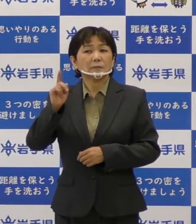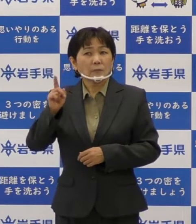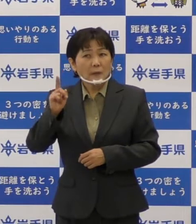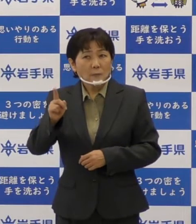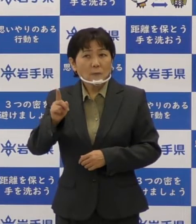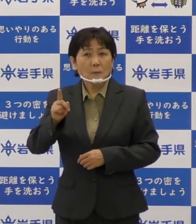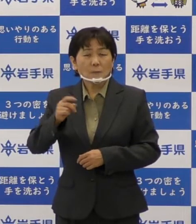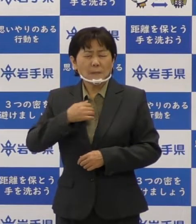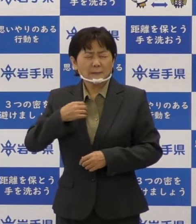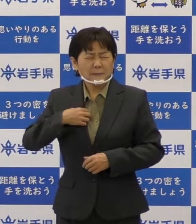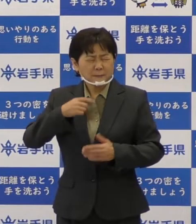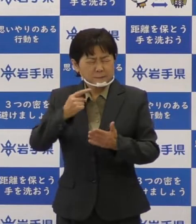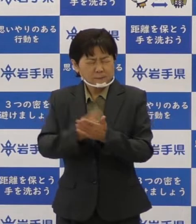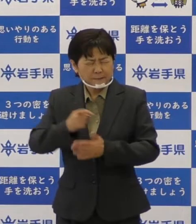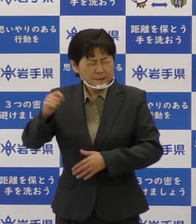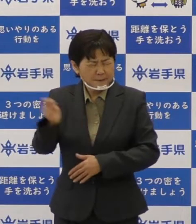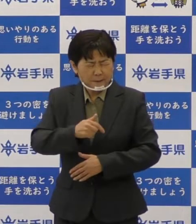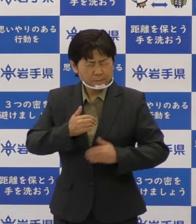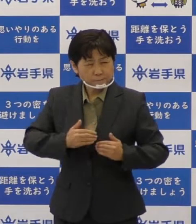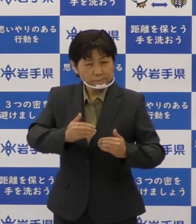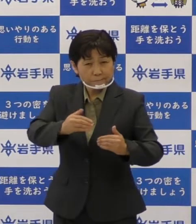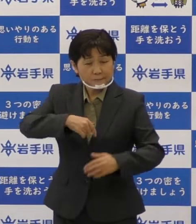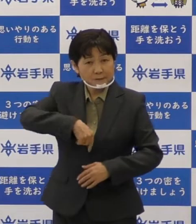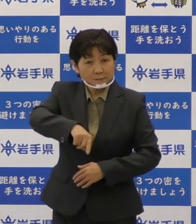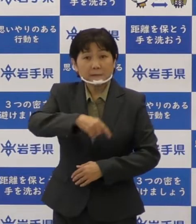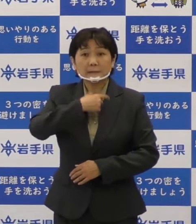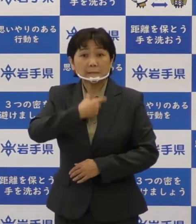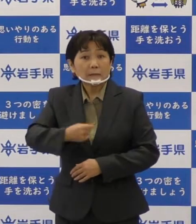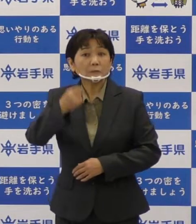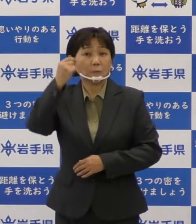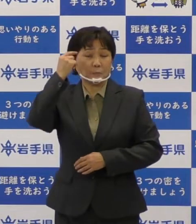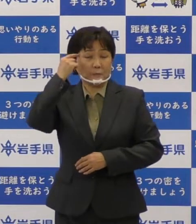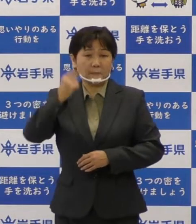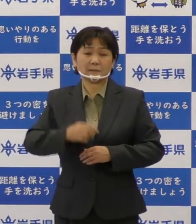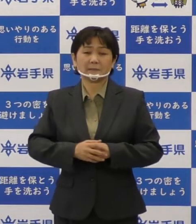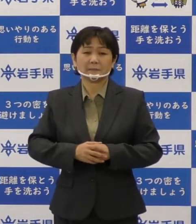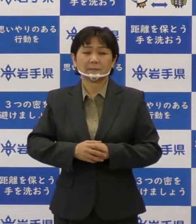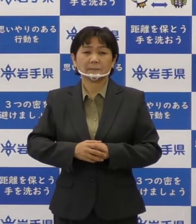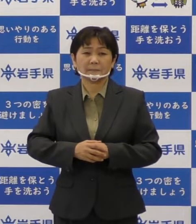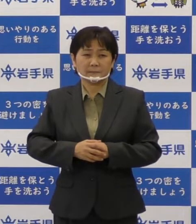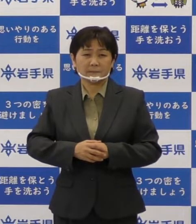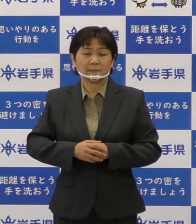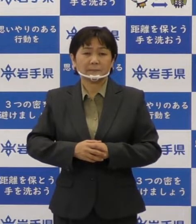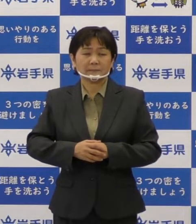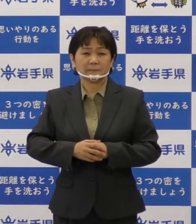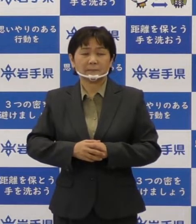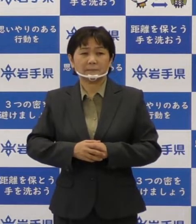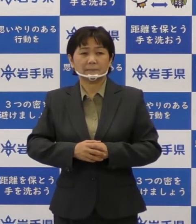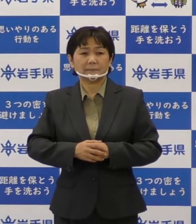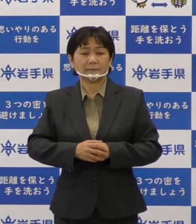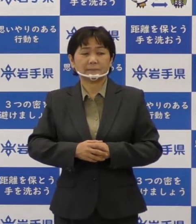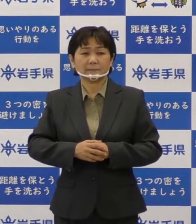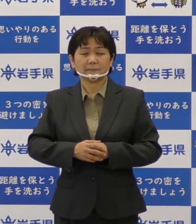くということで、それに必要な日数をかけながら準備していただければと思います。